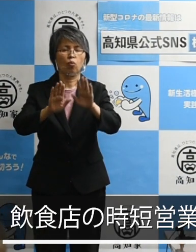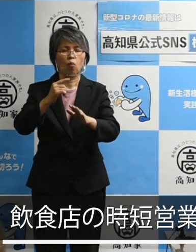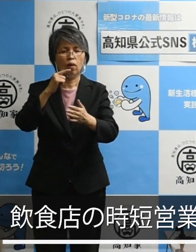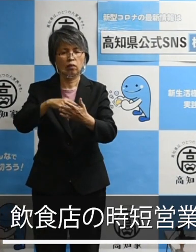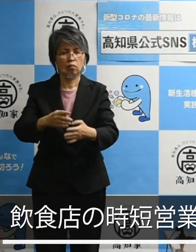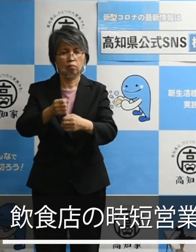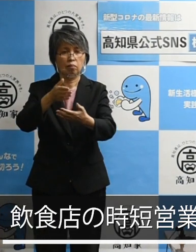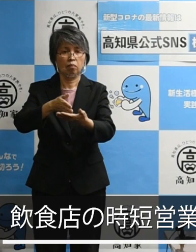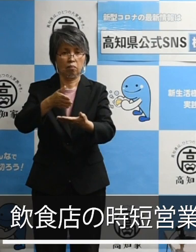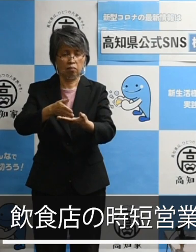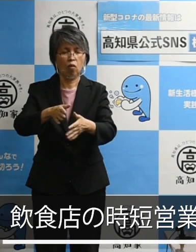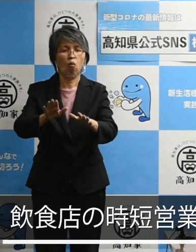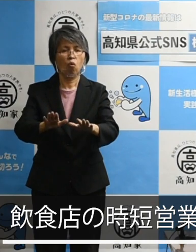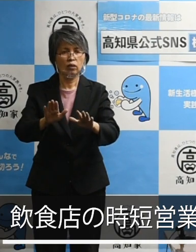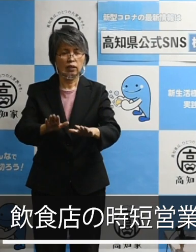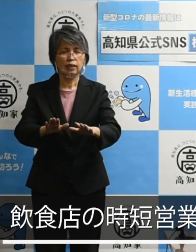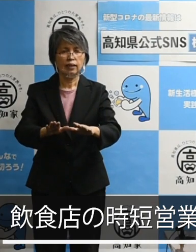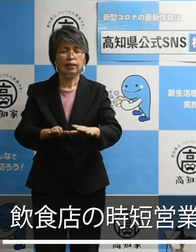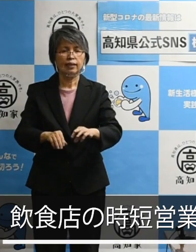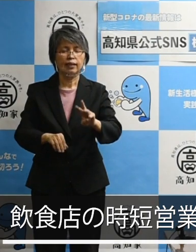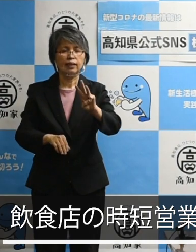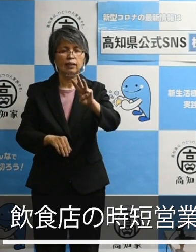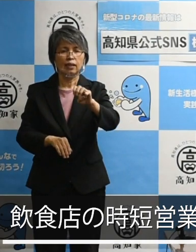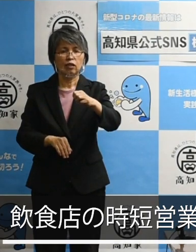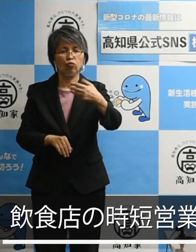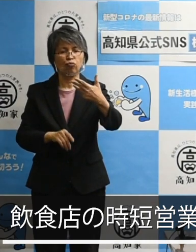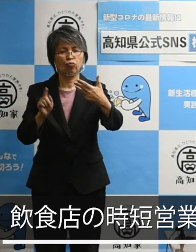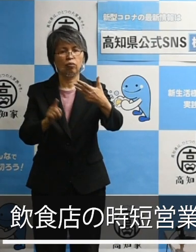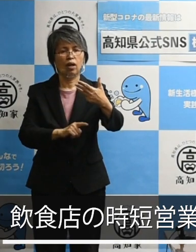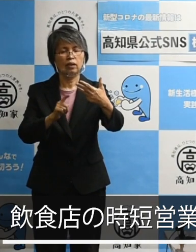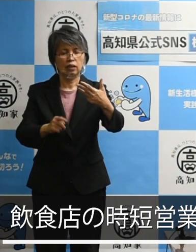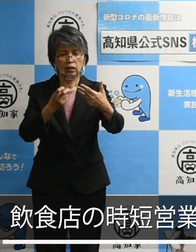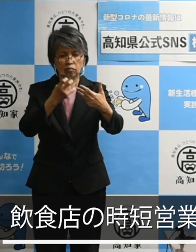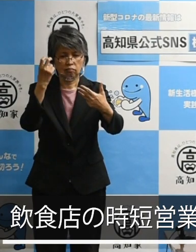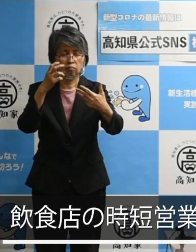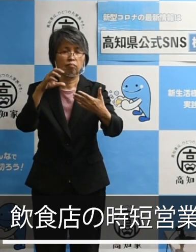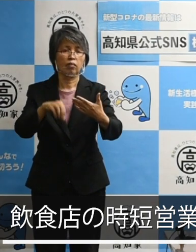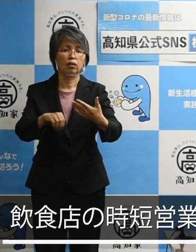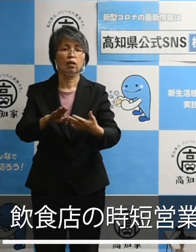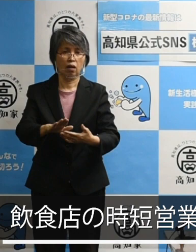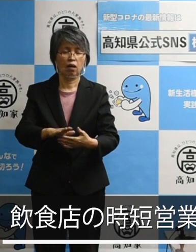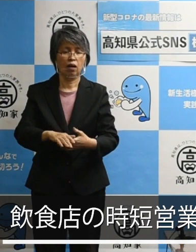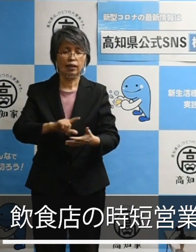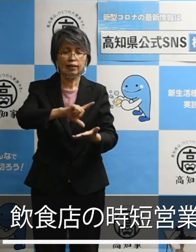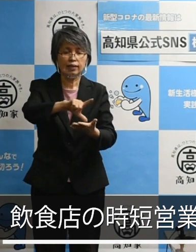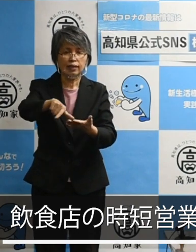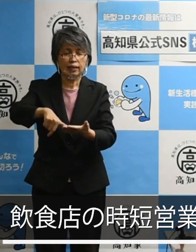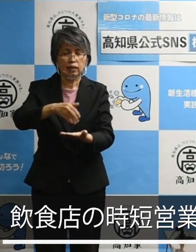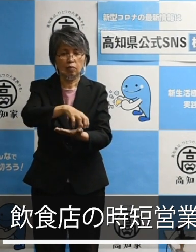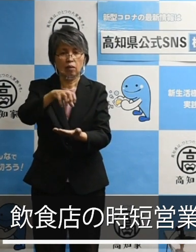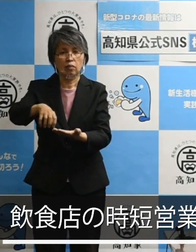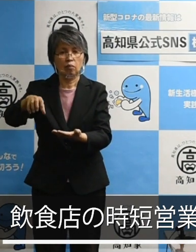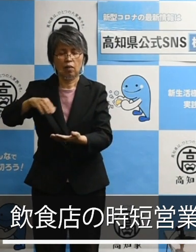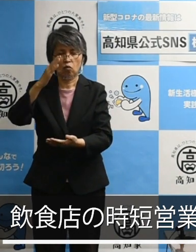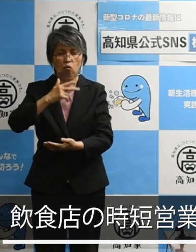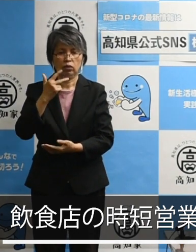。本日1日38人の新たな感染者が確認されました。地域的には高知市の